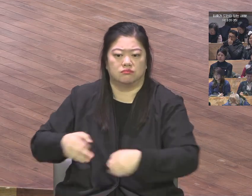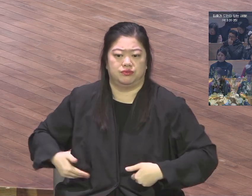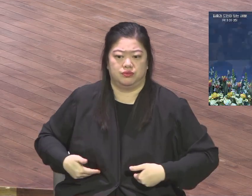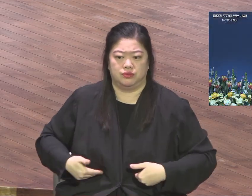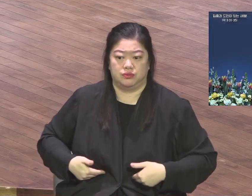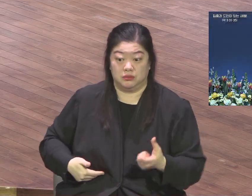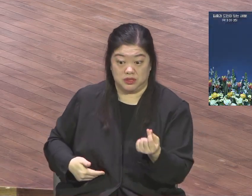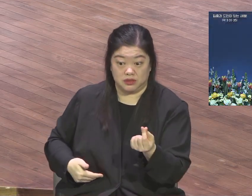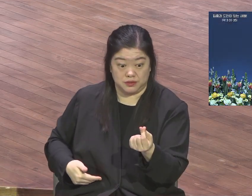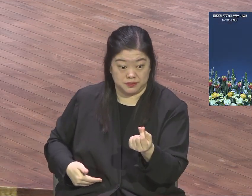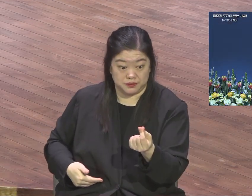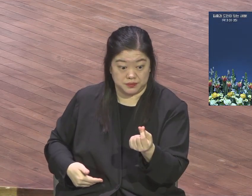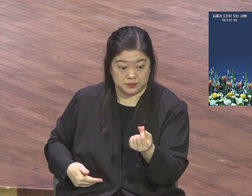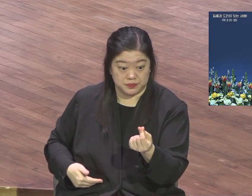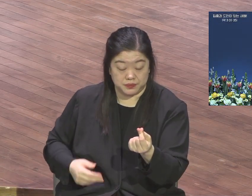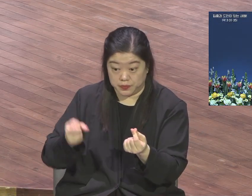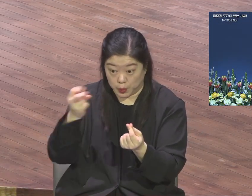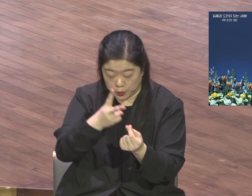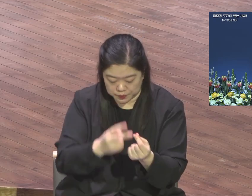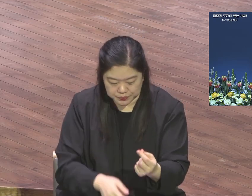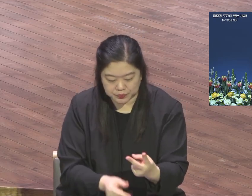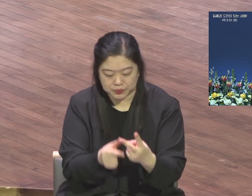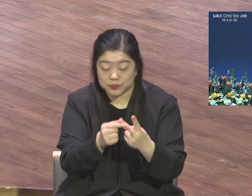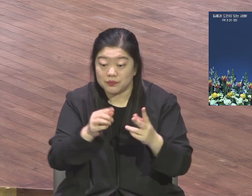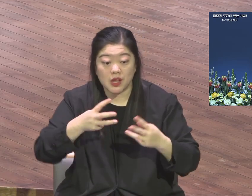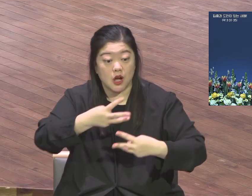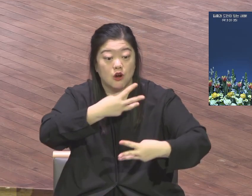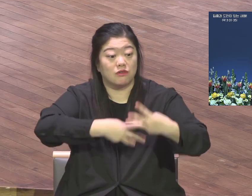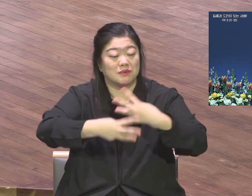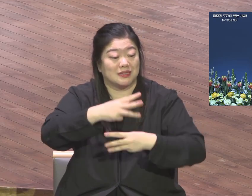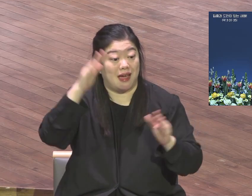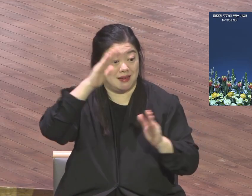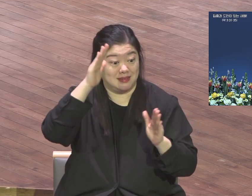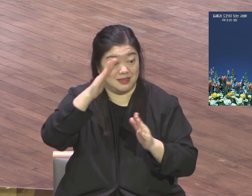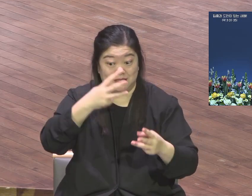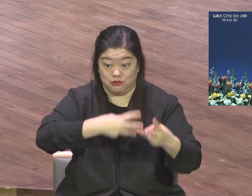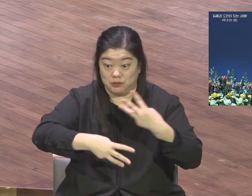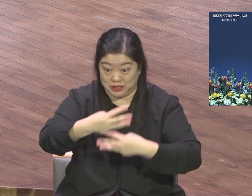렘넌트들은요 영성과 전문성의 이 장막터를 넓히는